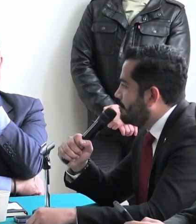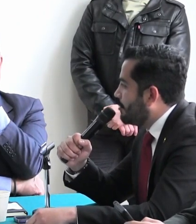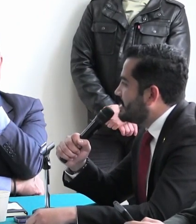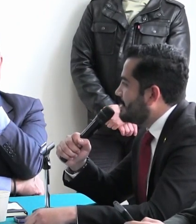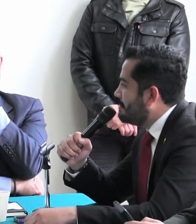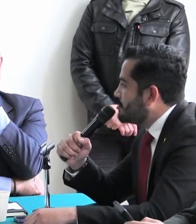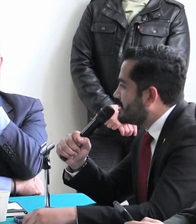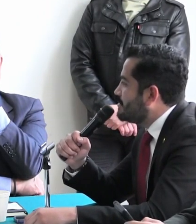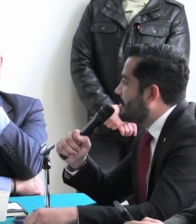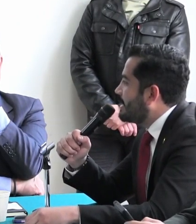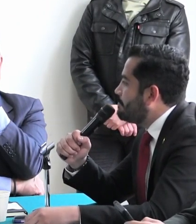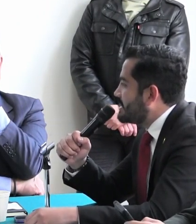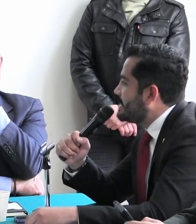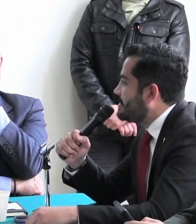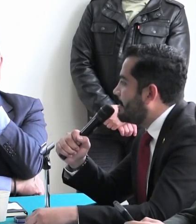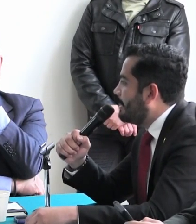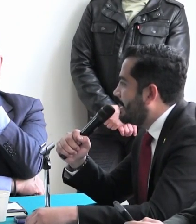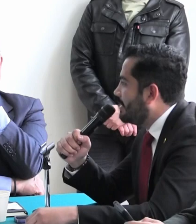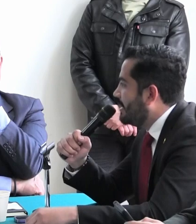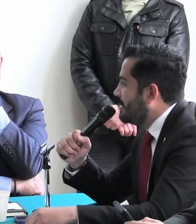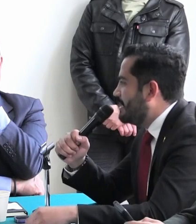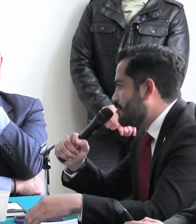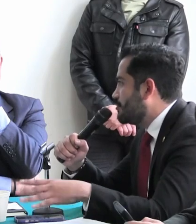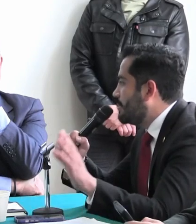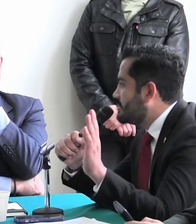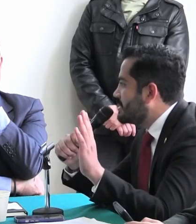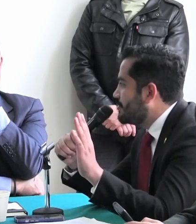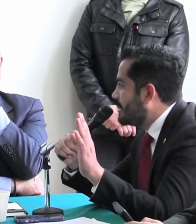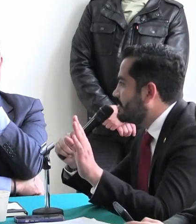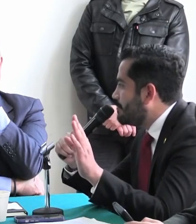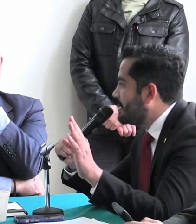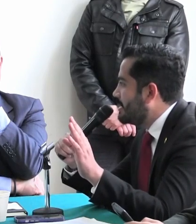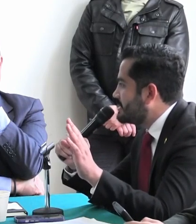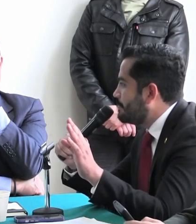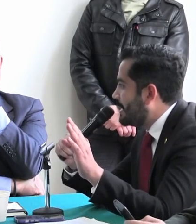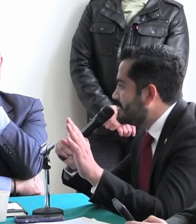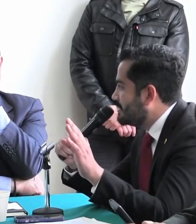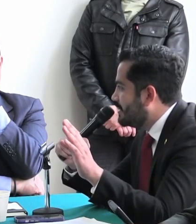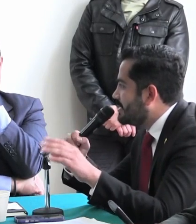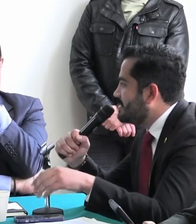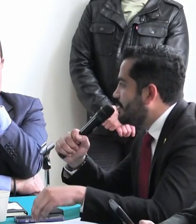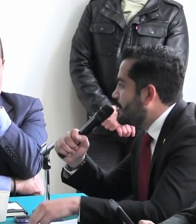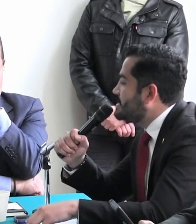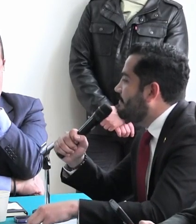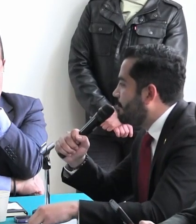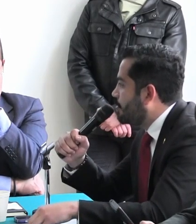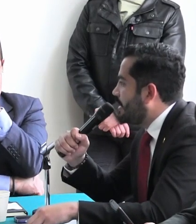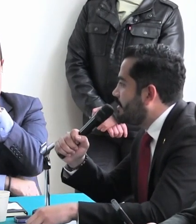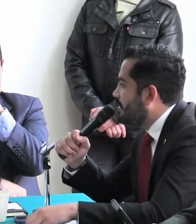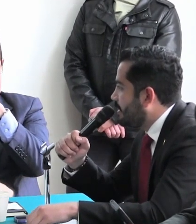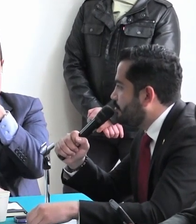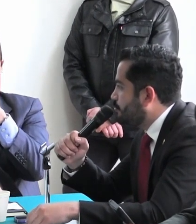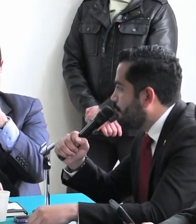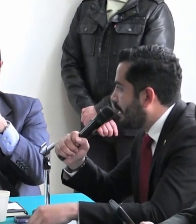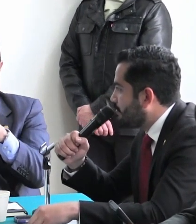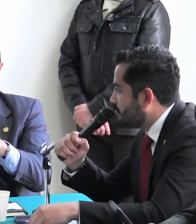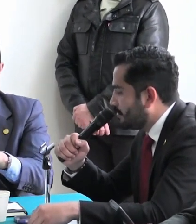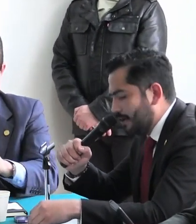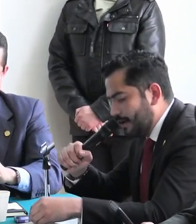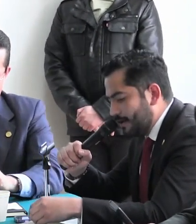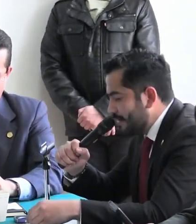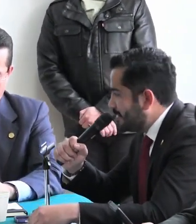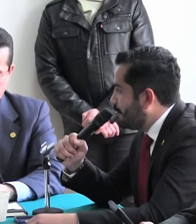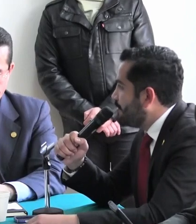técnicas, porque sabemos qué es lo que representaba, no solo en esta ciudad, también en este país, sino este enfoque de derechos